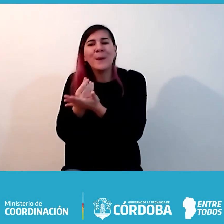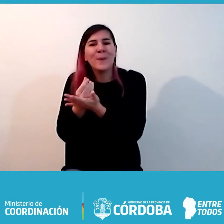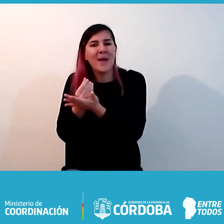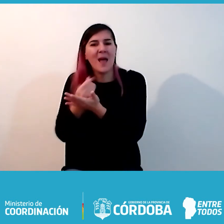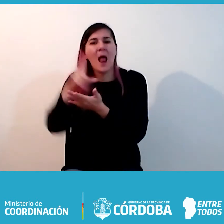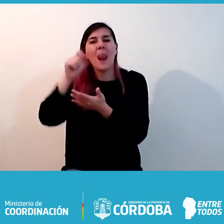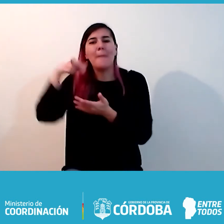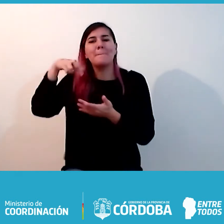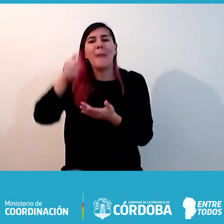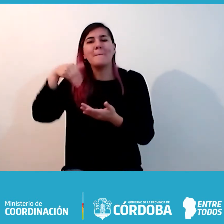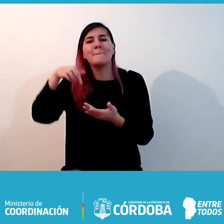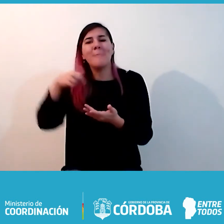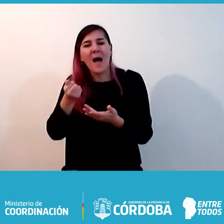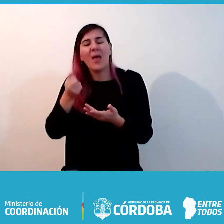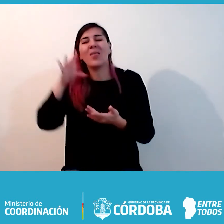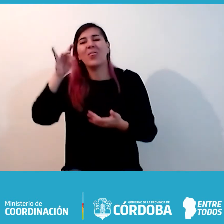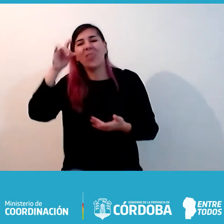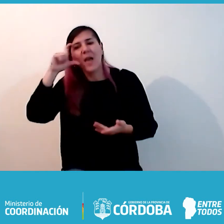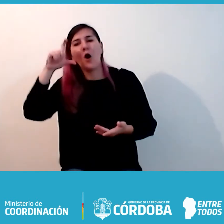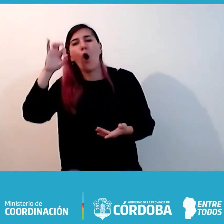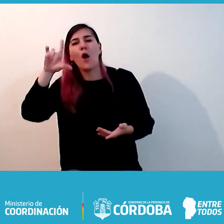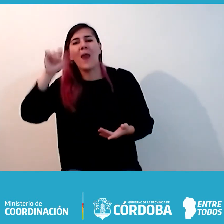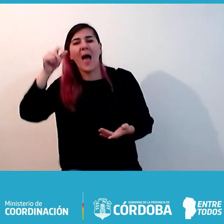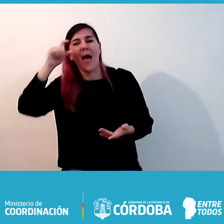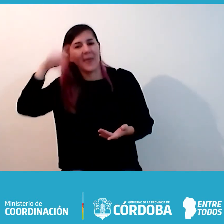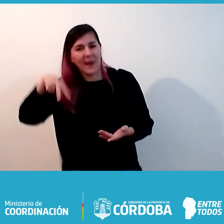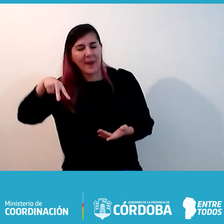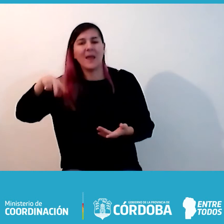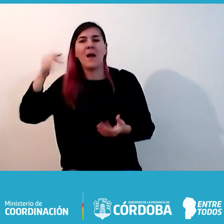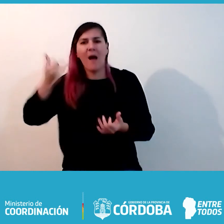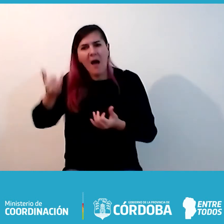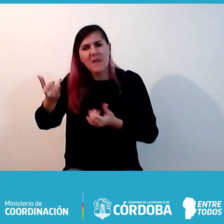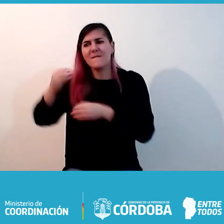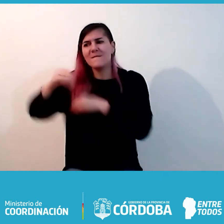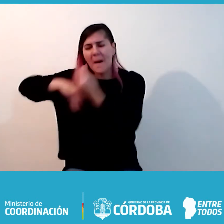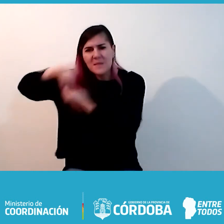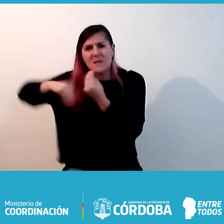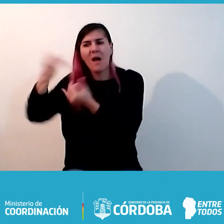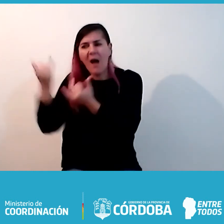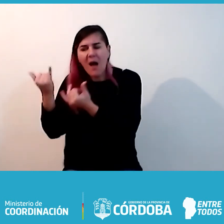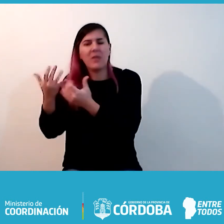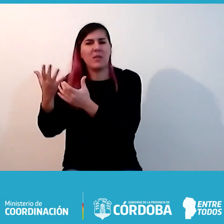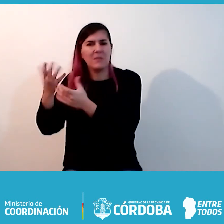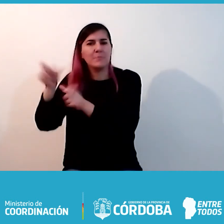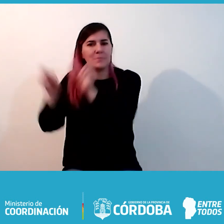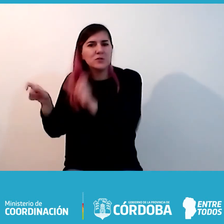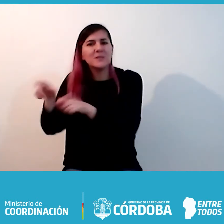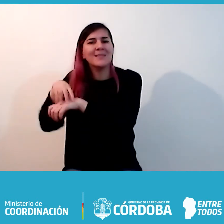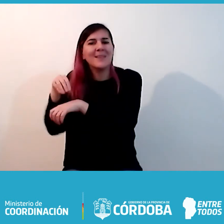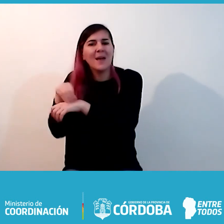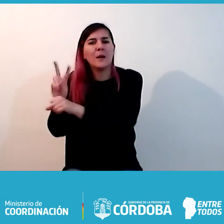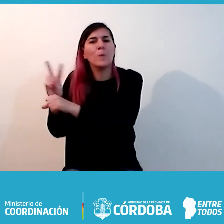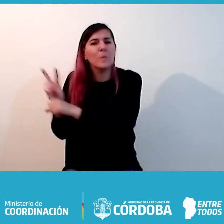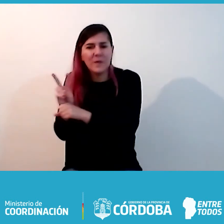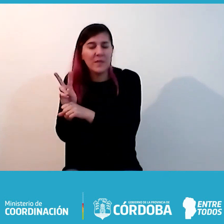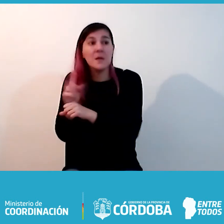Olaén. Allí viven gran cantidad de familias, pequeños productores, tenedores informales de las tierras. En el estudio de impacto ambiental se dice que quieren